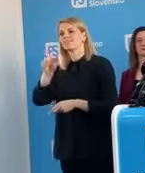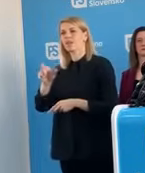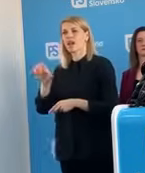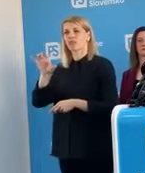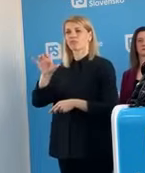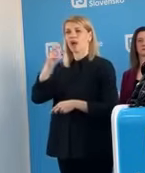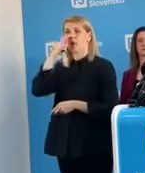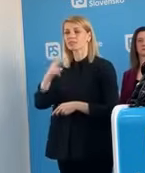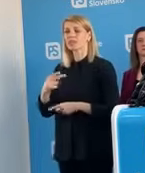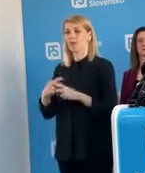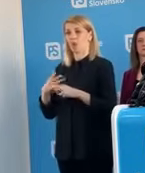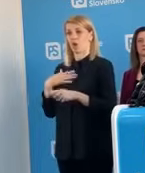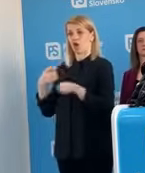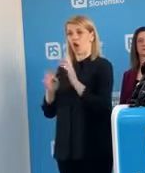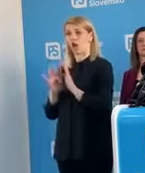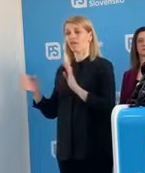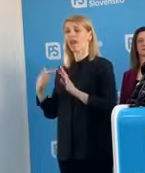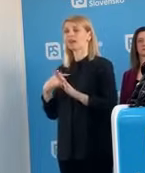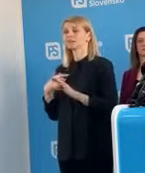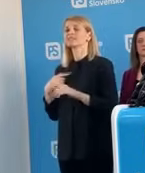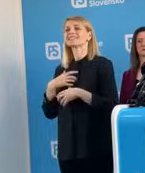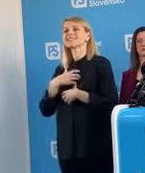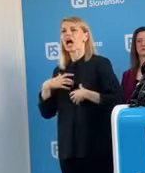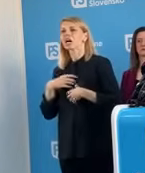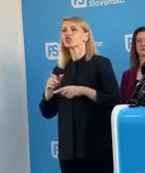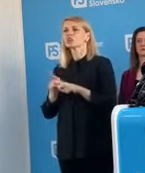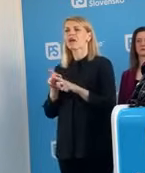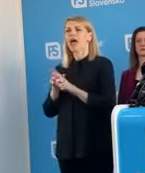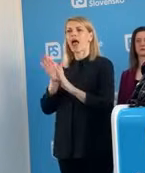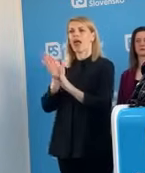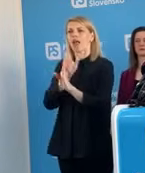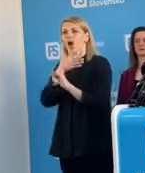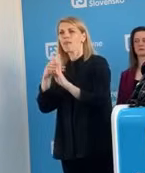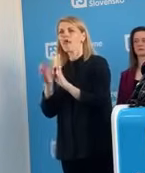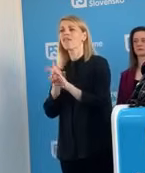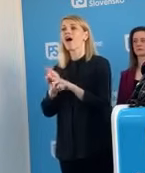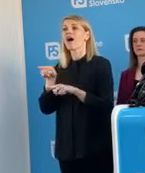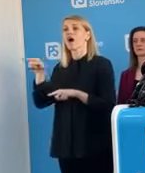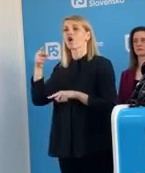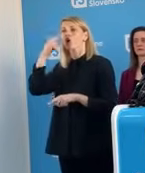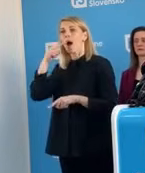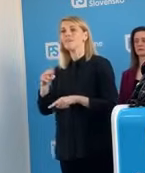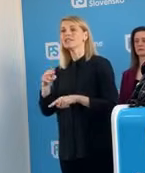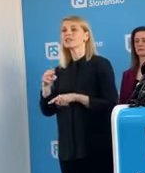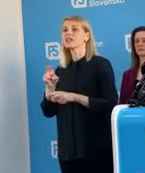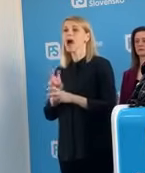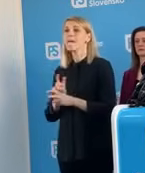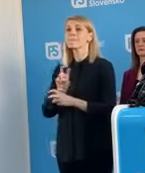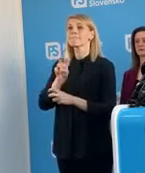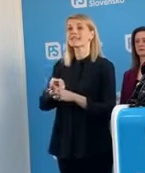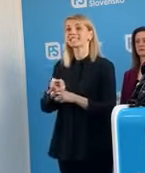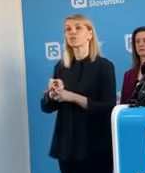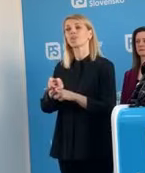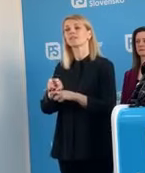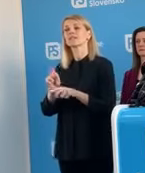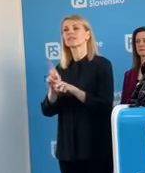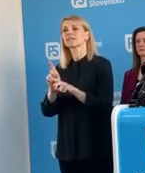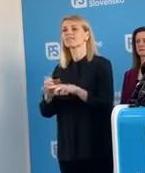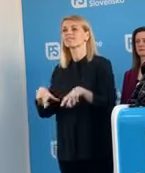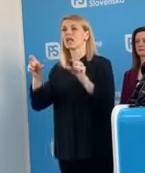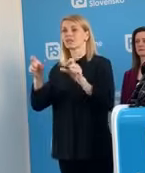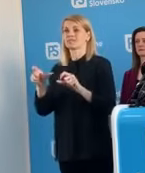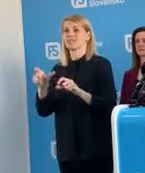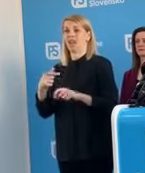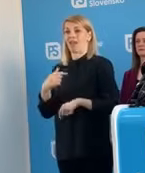moji kolegovia, práve že sa snažíme lobovať za to, aby komisia k tomuto kroku nepristúpila. Ale my sme opozičná